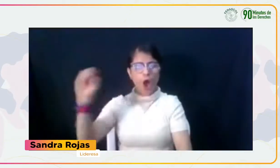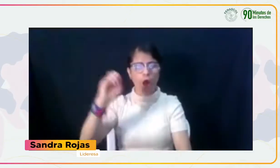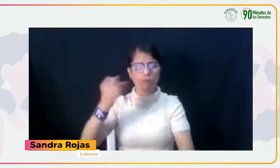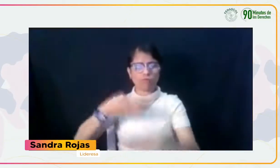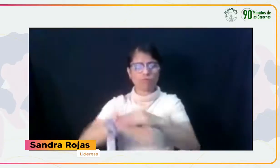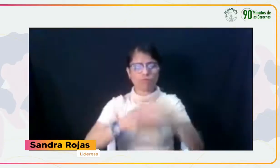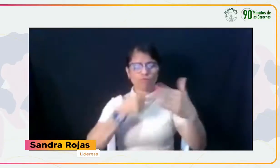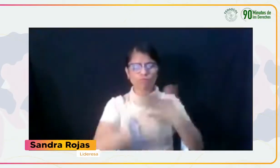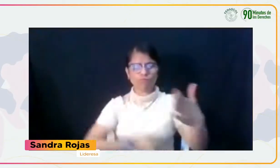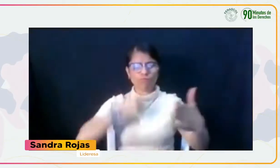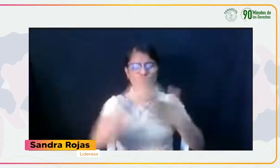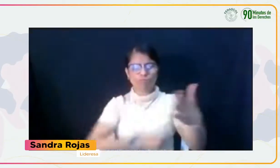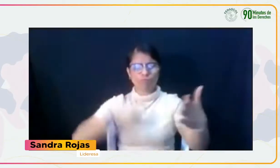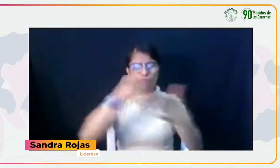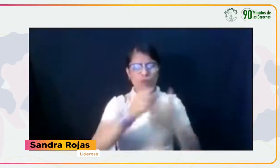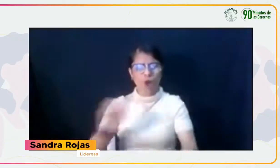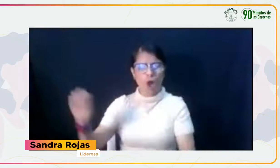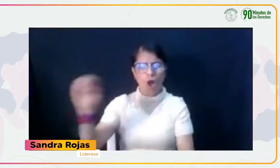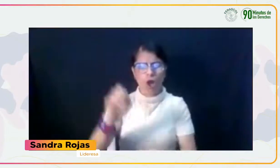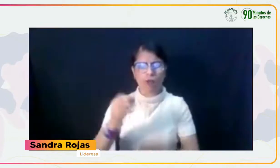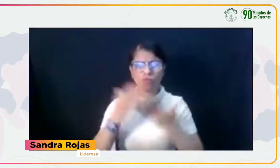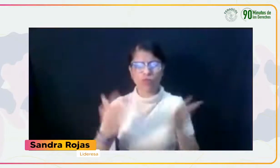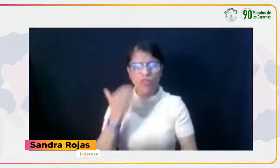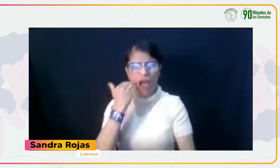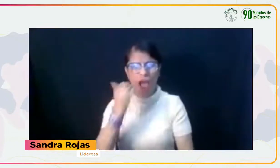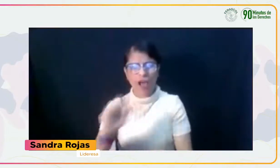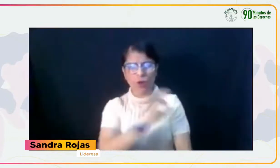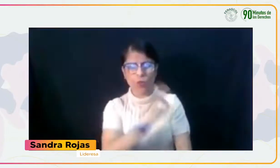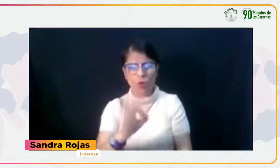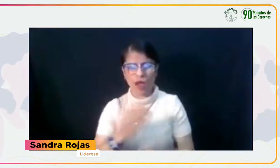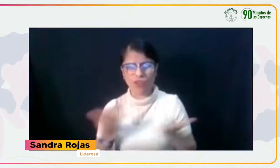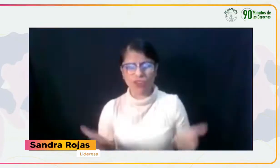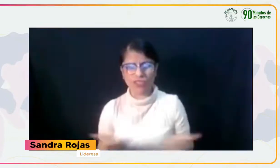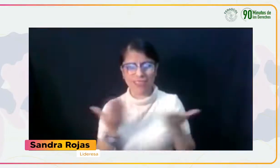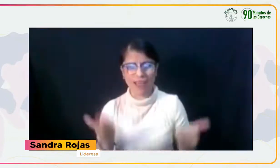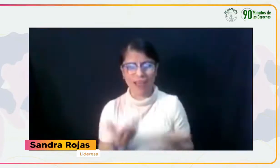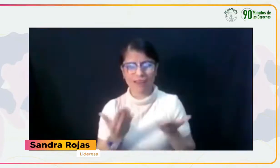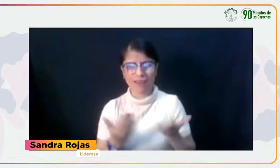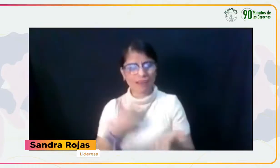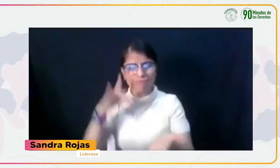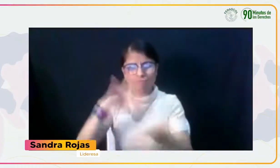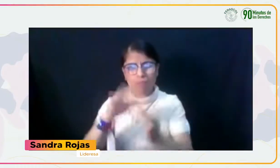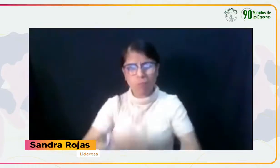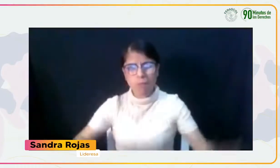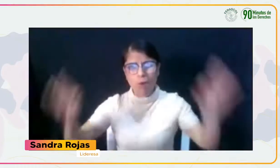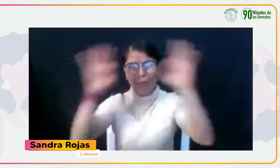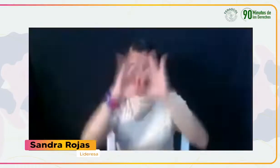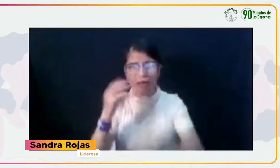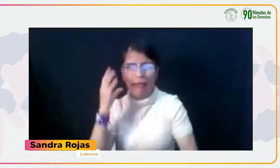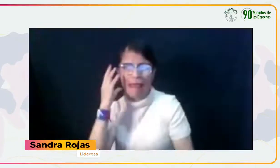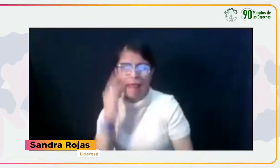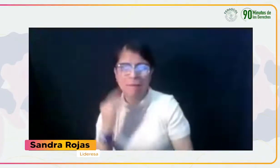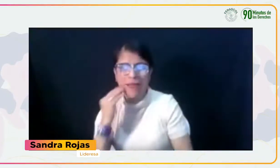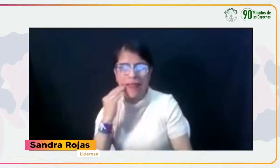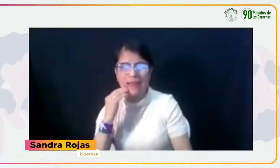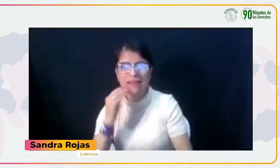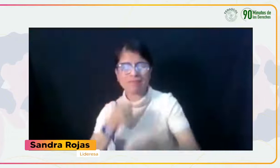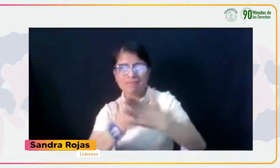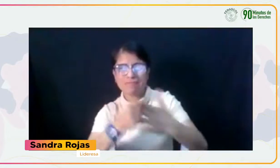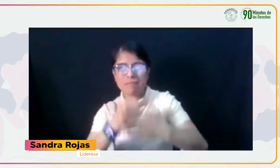la mayoría eran personas hombres y las mujeres no participaban en estos espacios. ¿Y dónde están las mujeres? Es